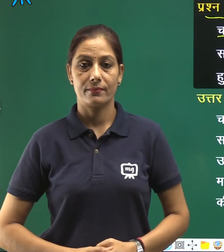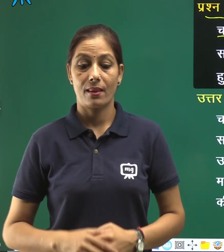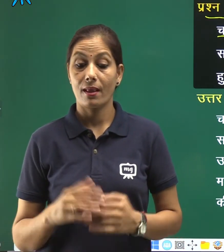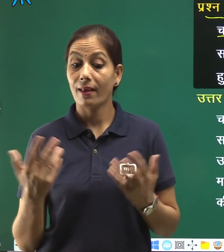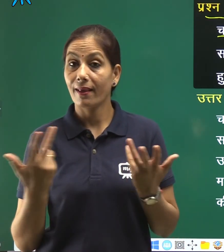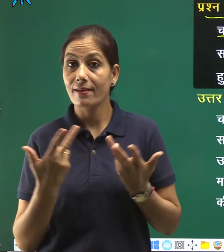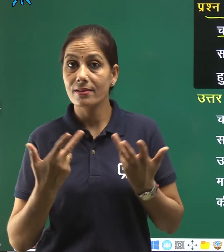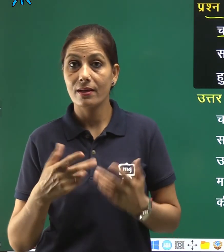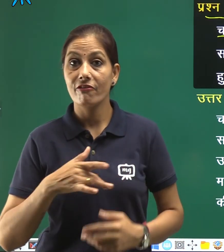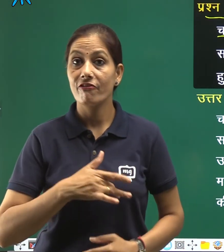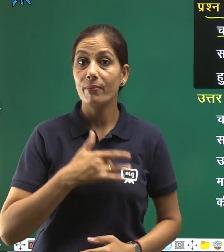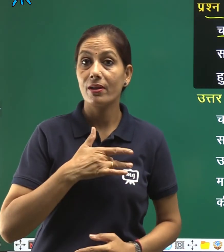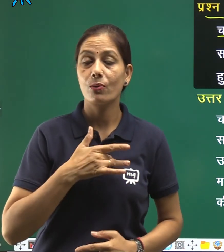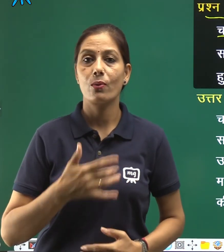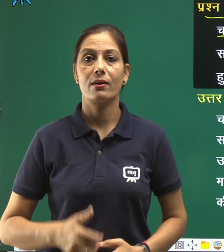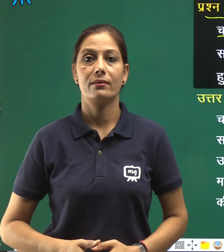कैसा महसूस हुआ?